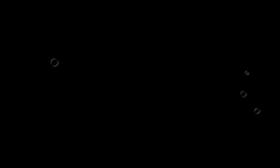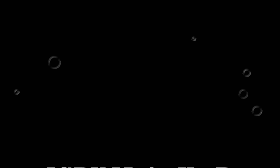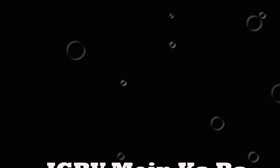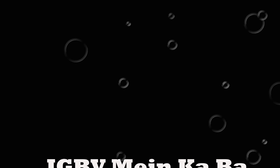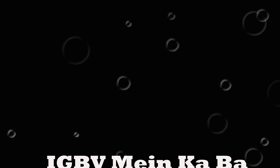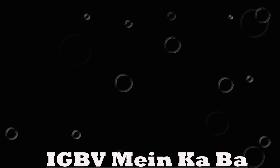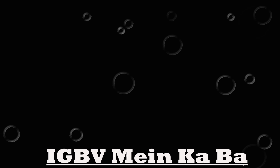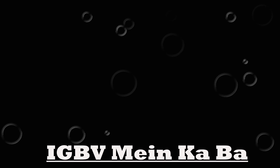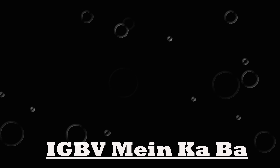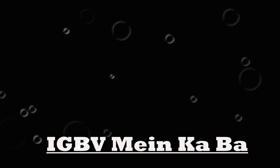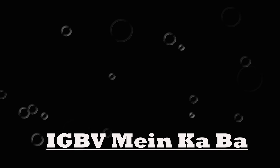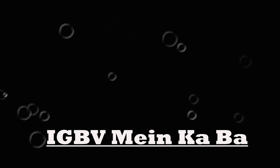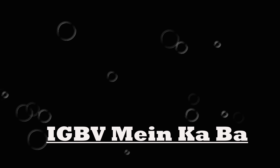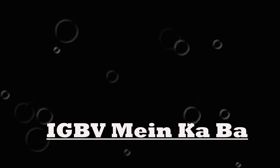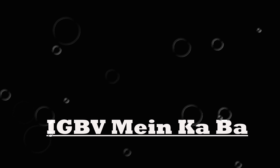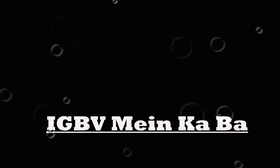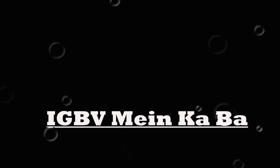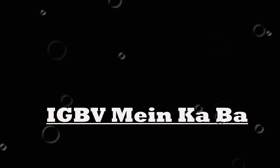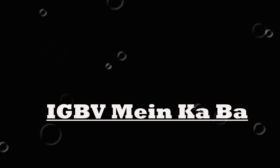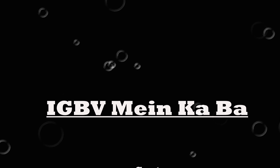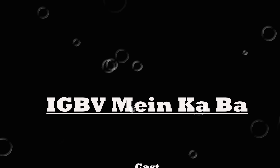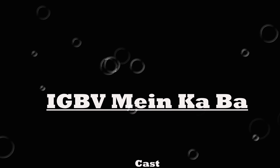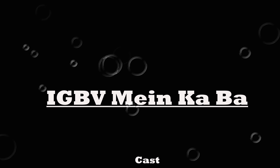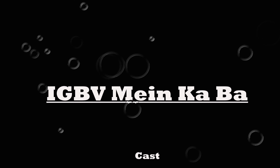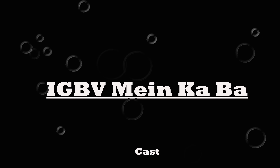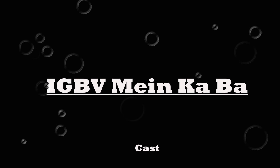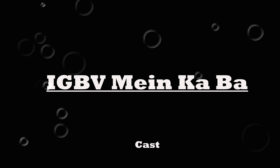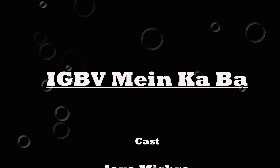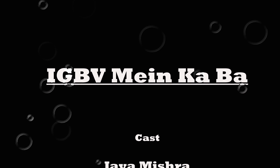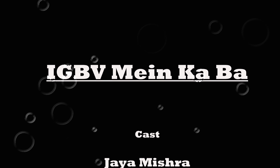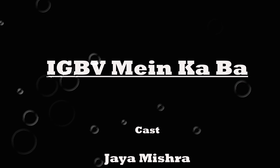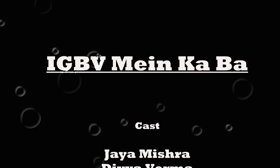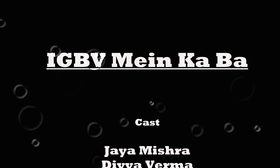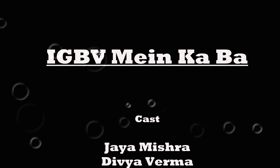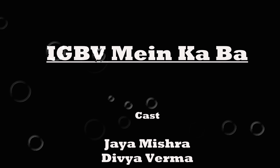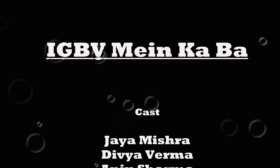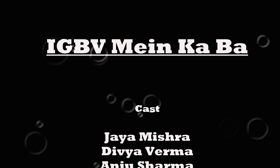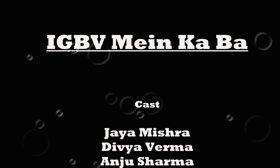गाबा आईजीबीवी में गाबा, गाबा आई